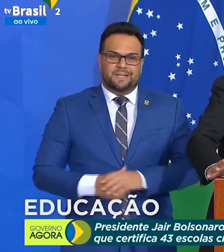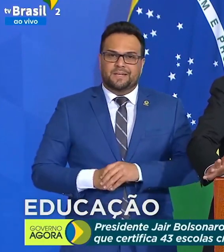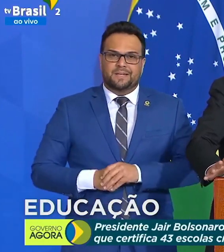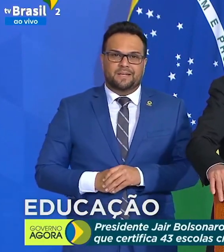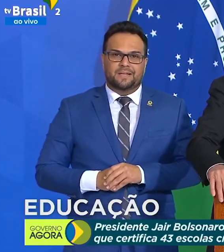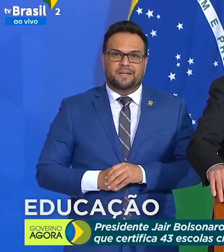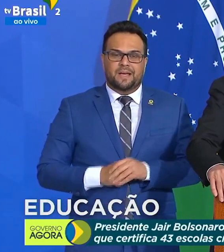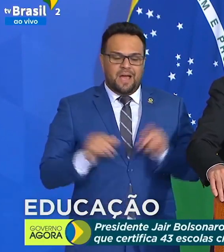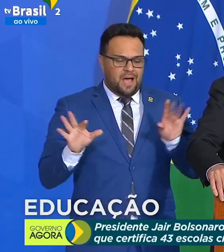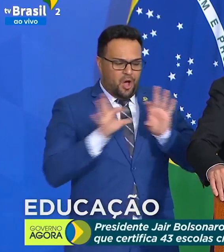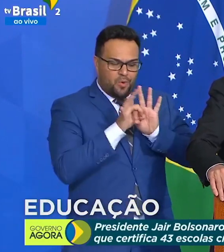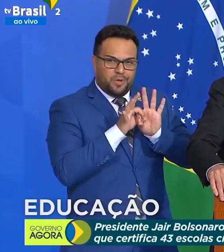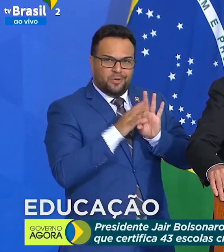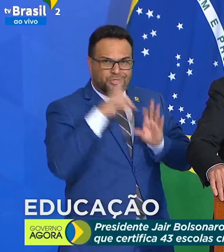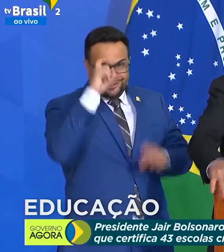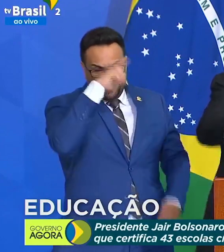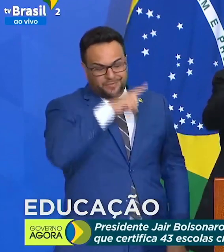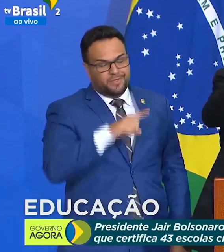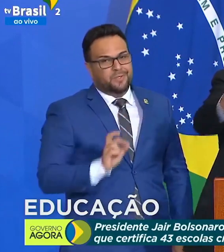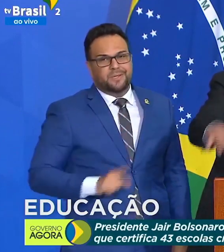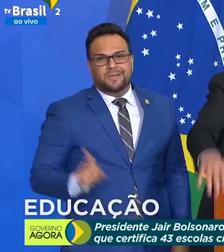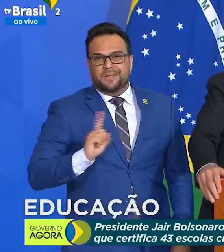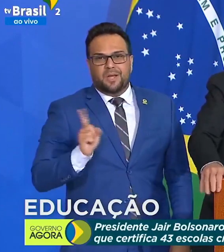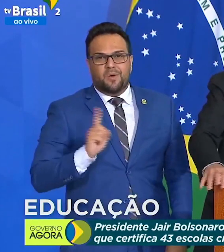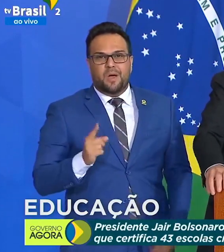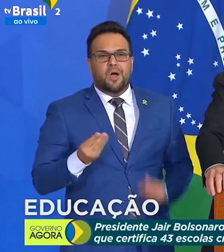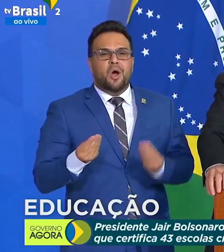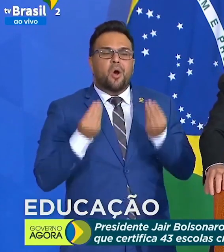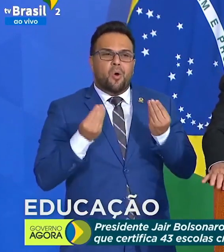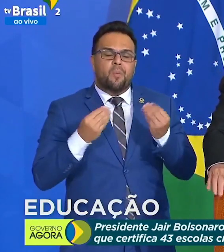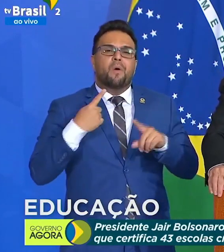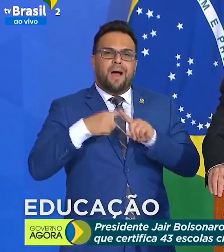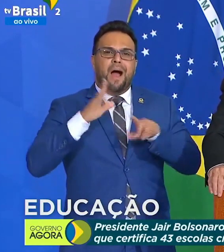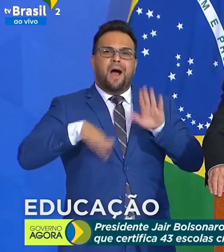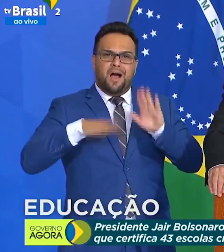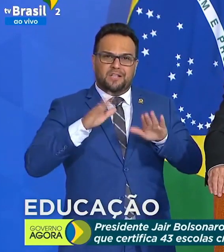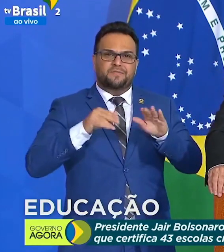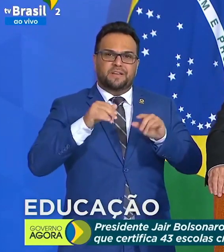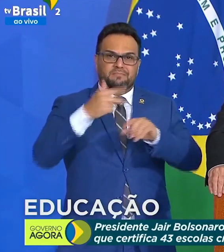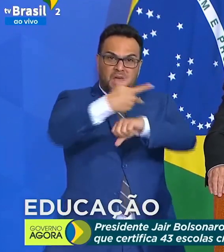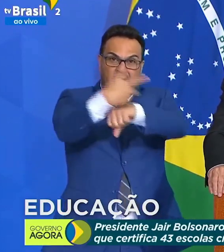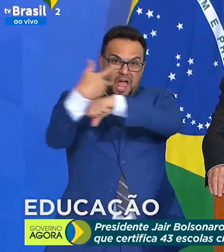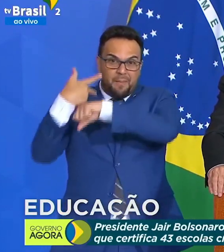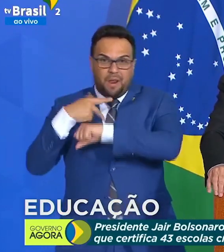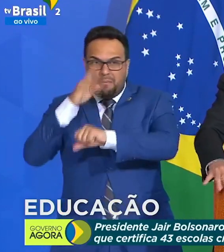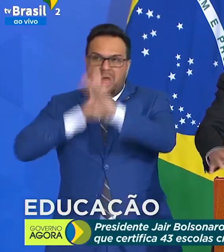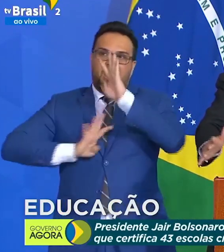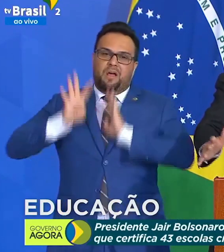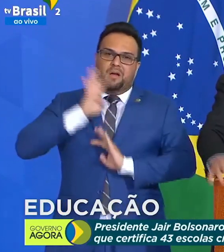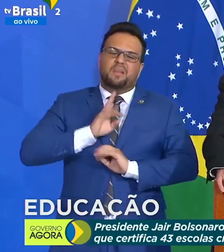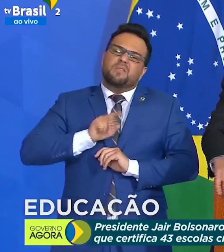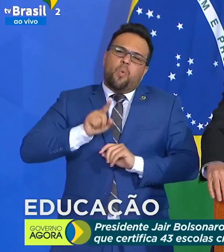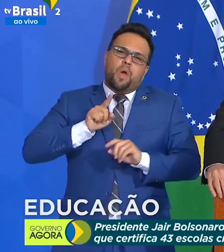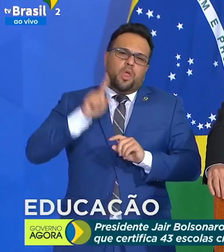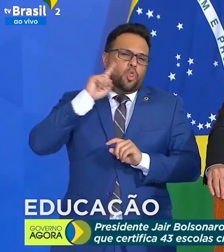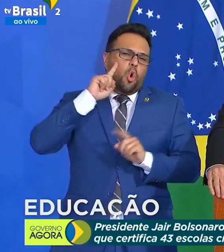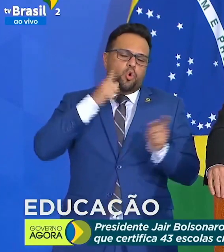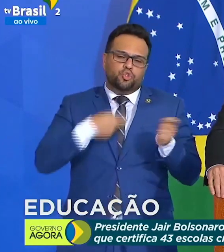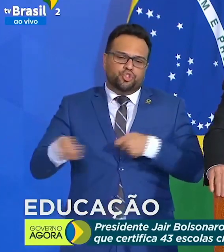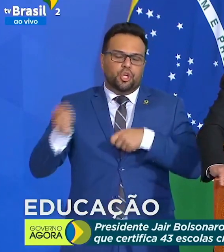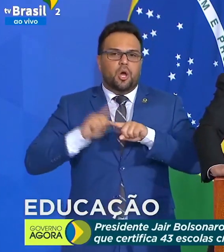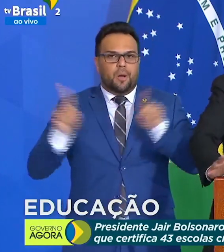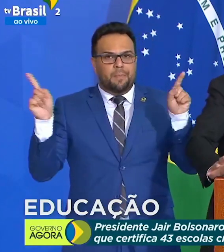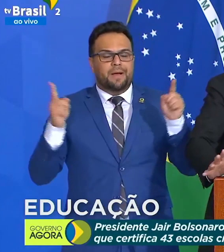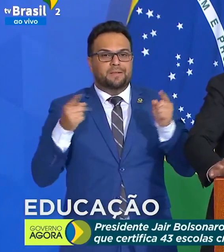Essa união não é difícil. É que eu falo para a imprensa de vez em quando, que me critica, né, todo dia. Ah, não está dando recurso. Olha,